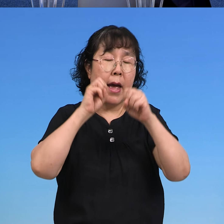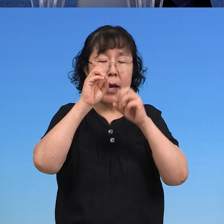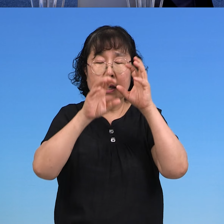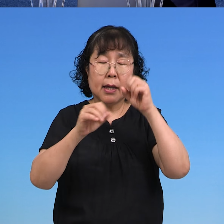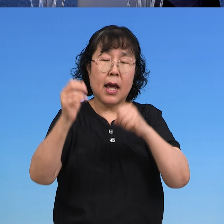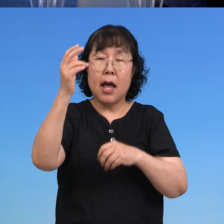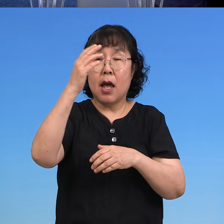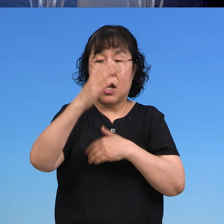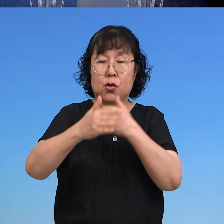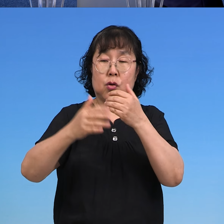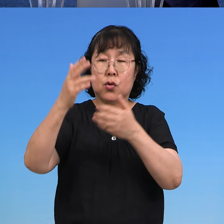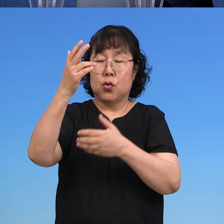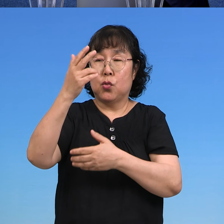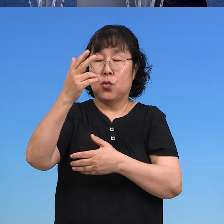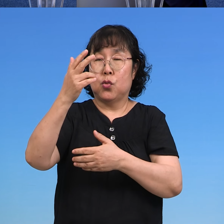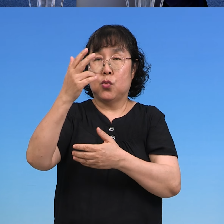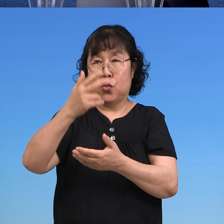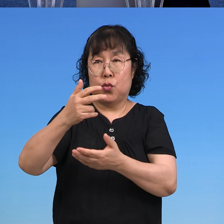이래.